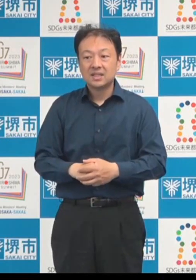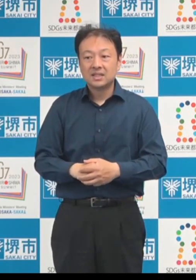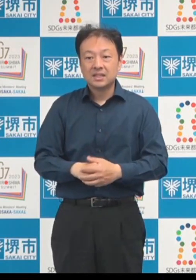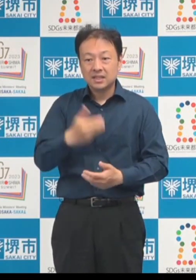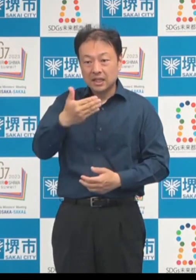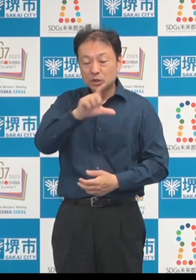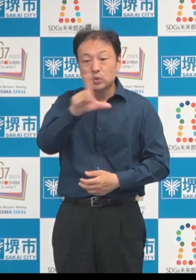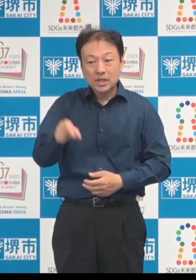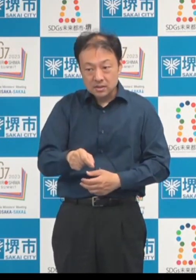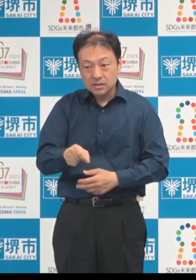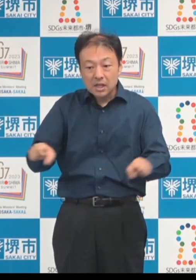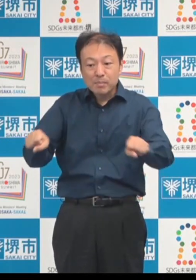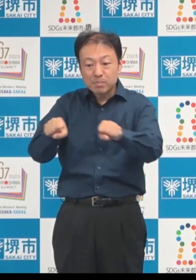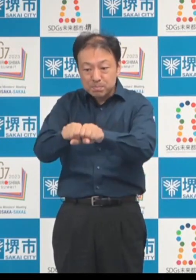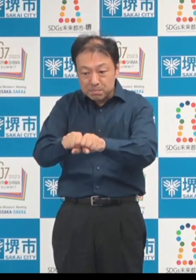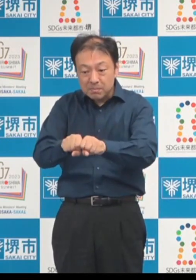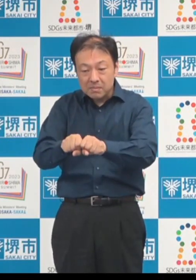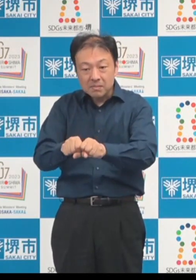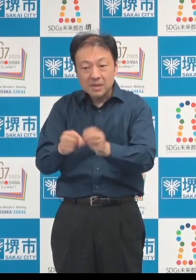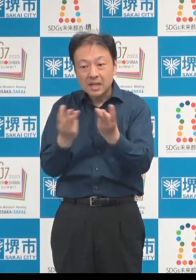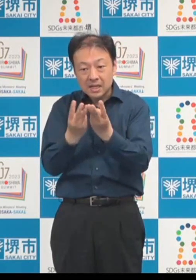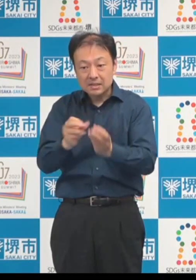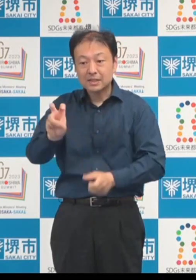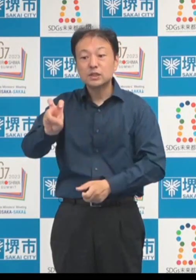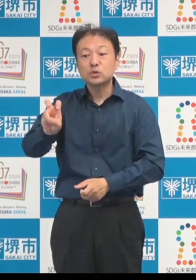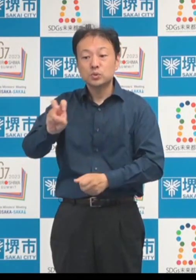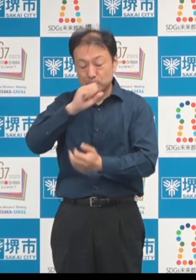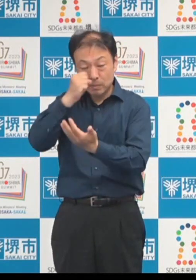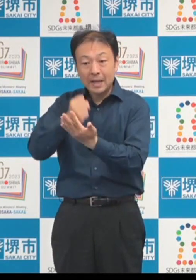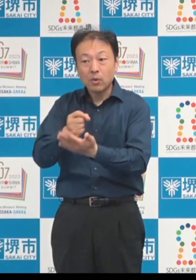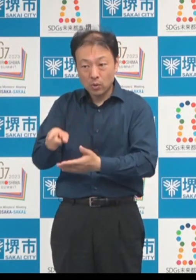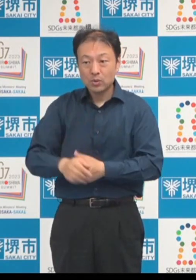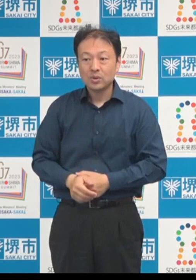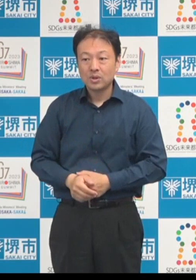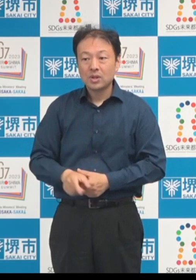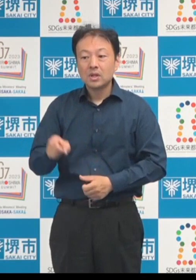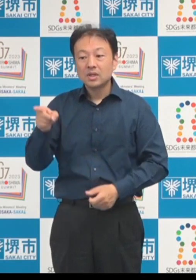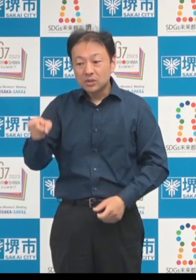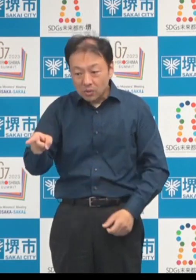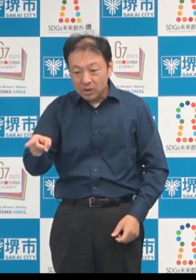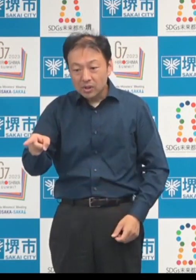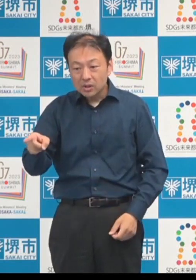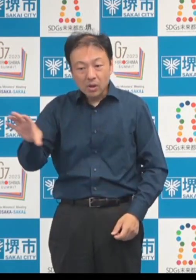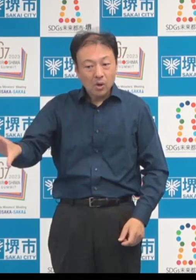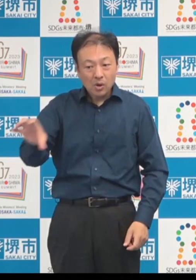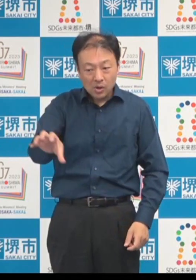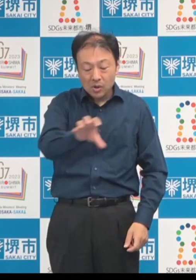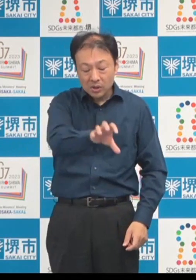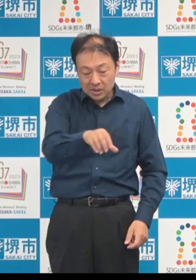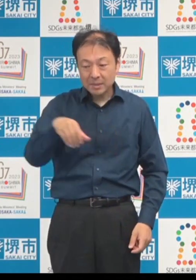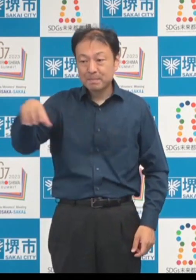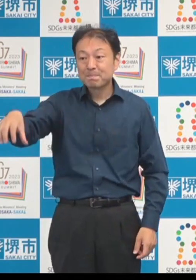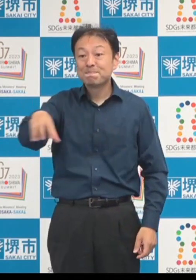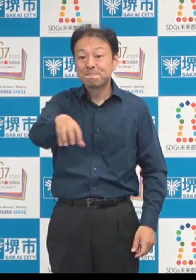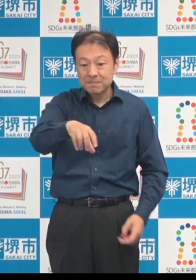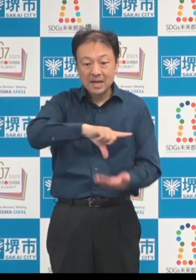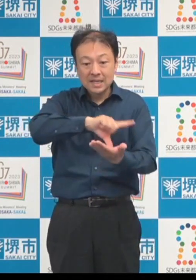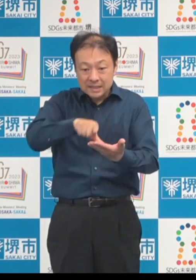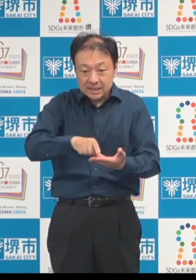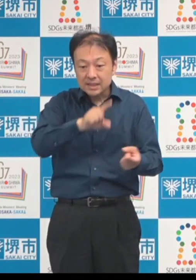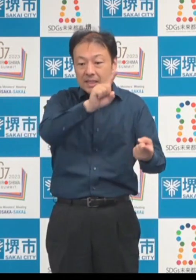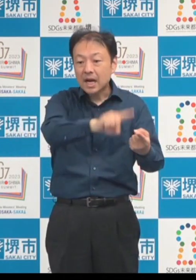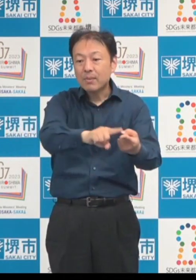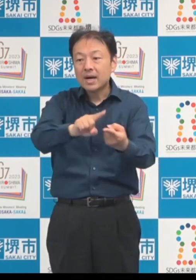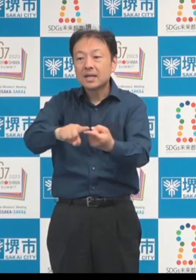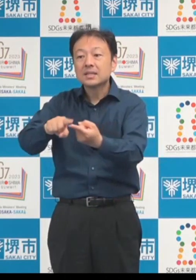が20件あったりとか、かなりの大きな実績を持っておってですね、でそれを各拠点でいろんな地域特性に合わせて、